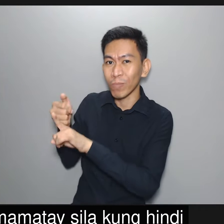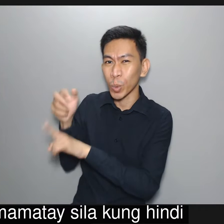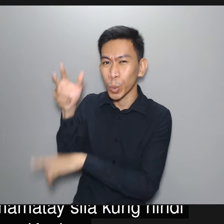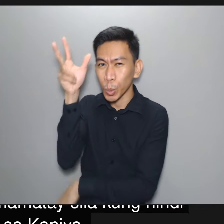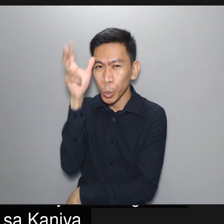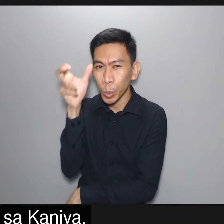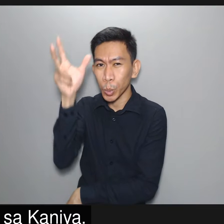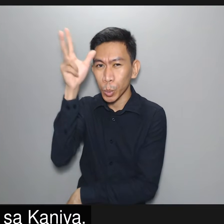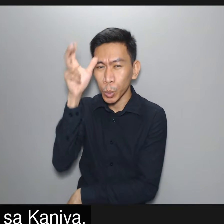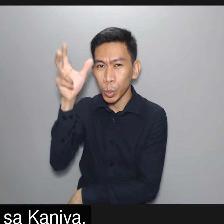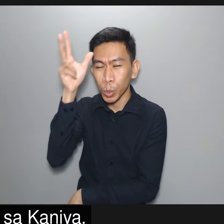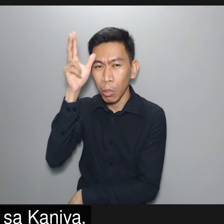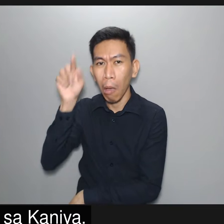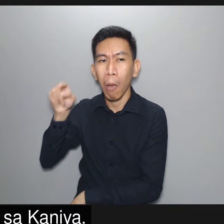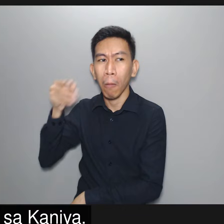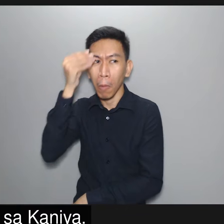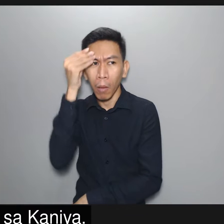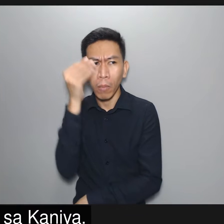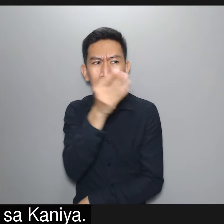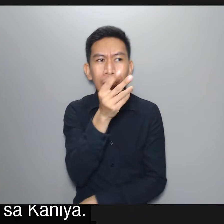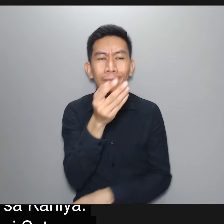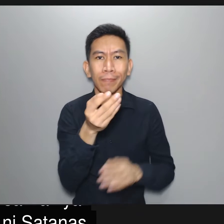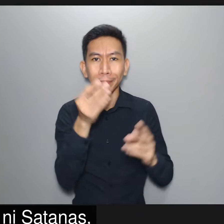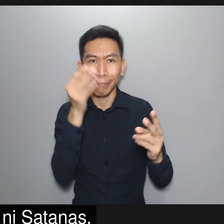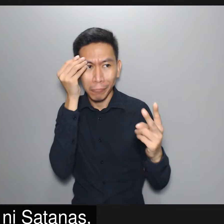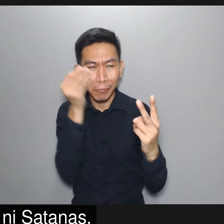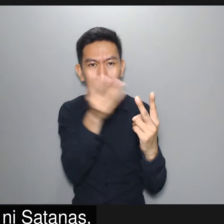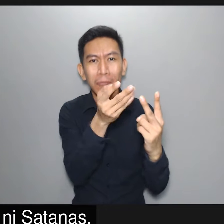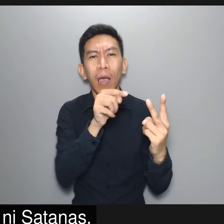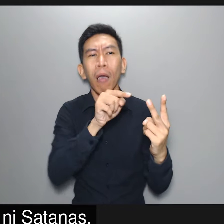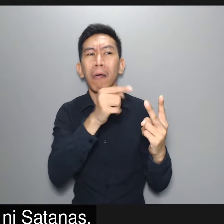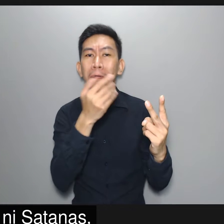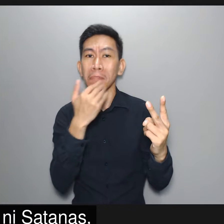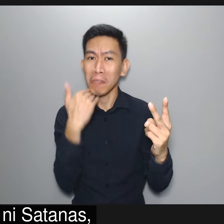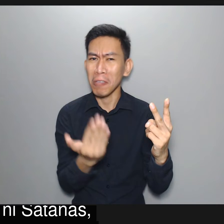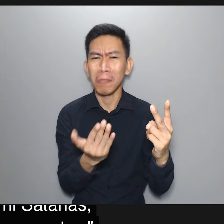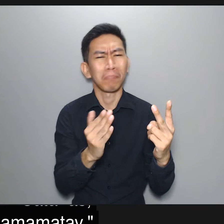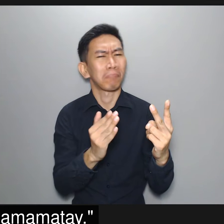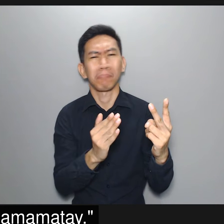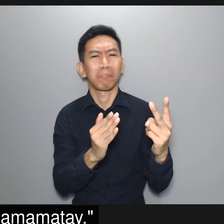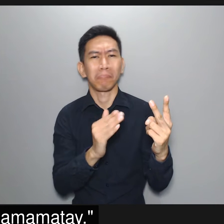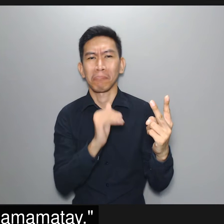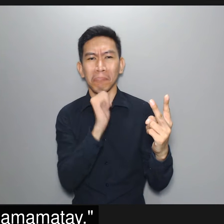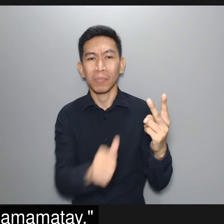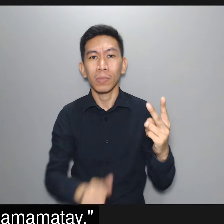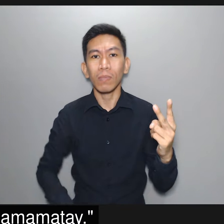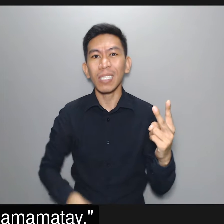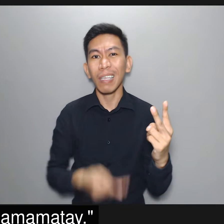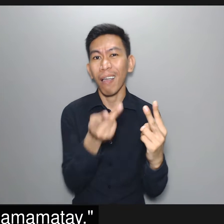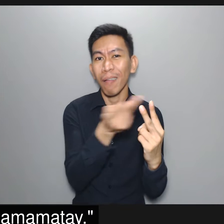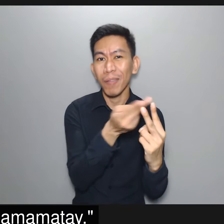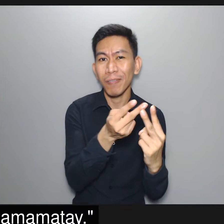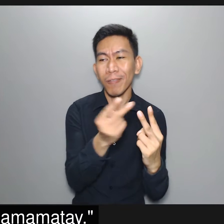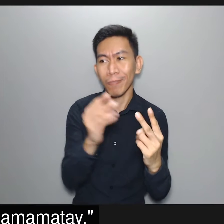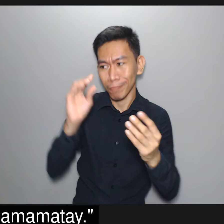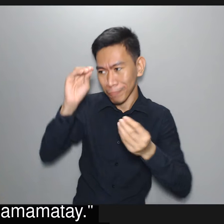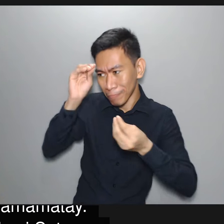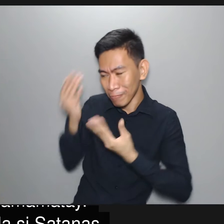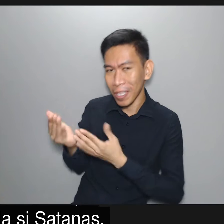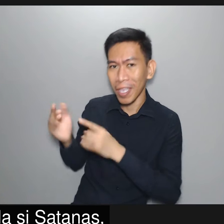Satanas, "Hindi kayo mamamatay." Pinakinggan nila si Satanas at sinuway nila ang